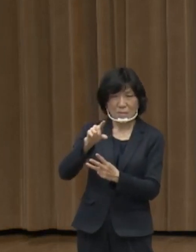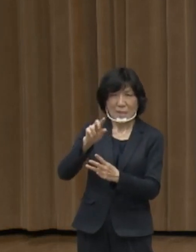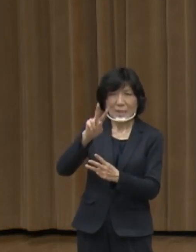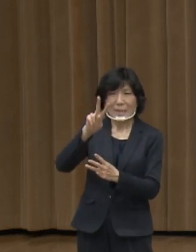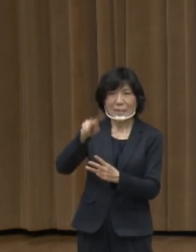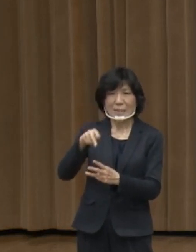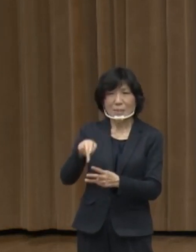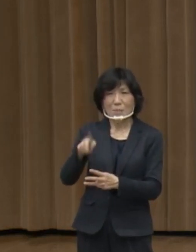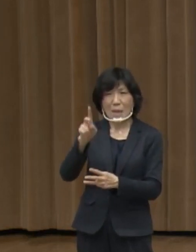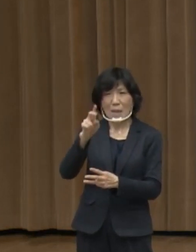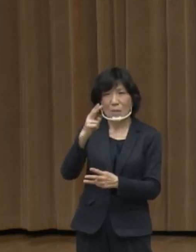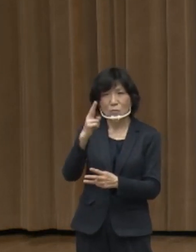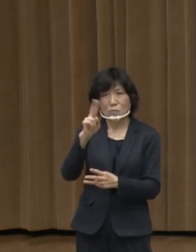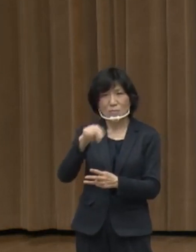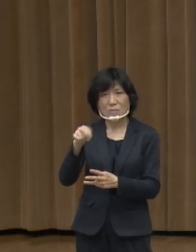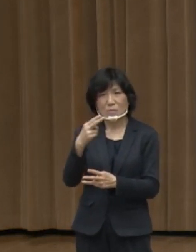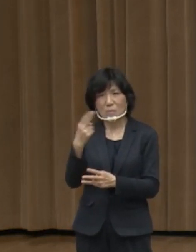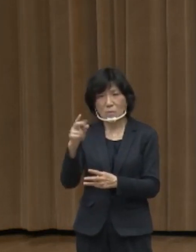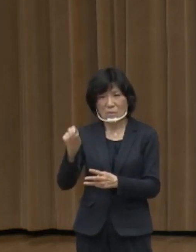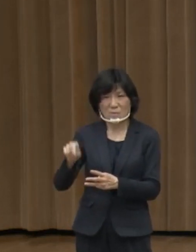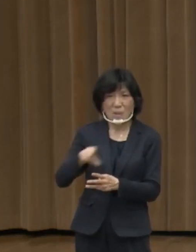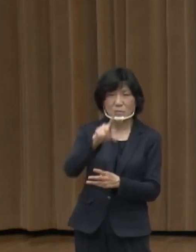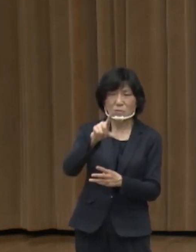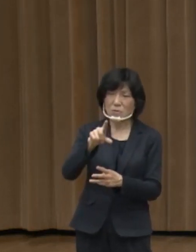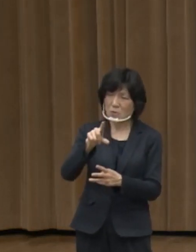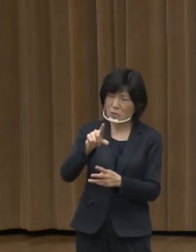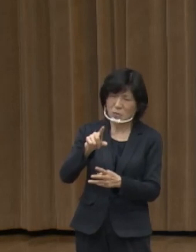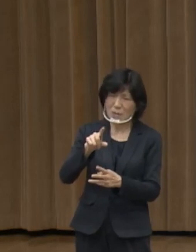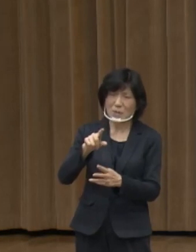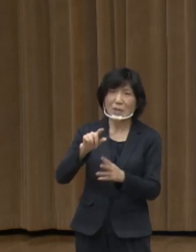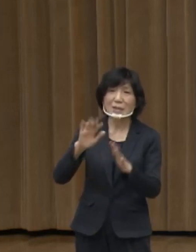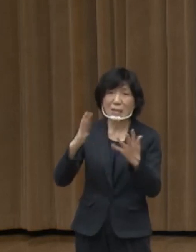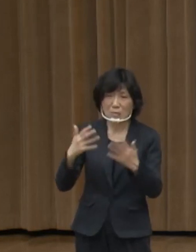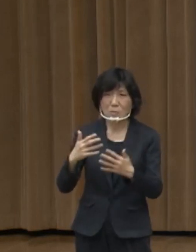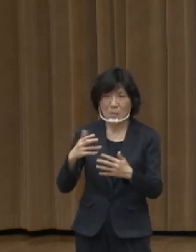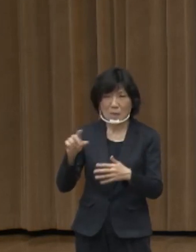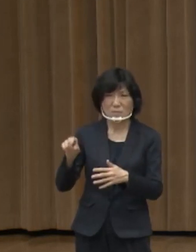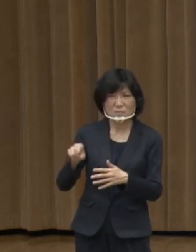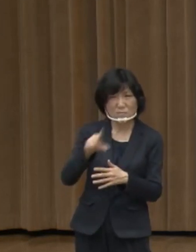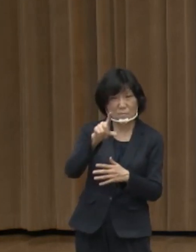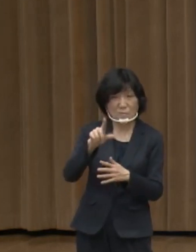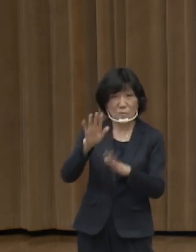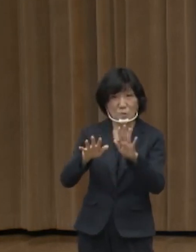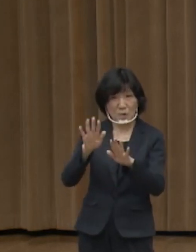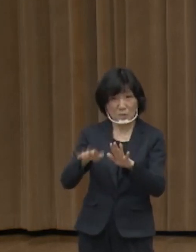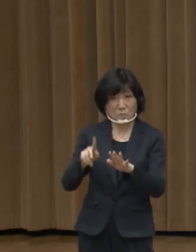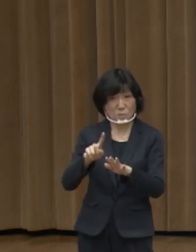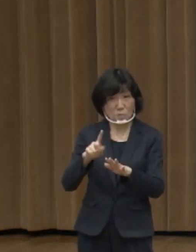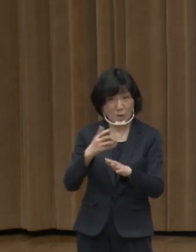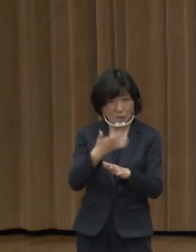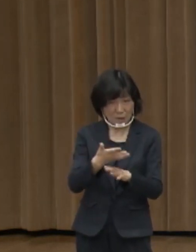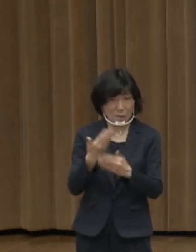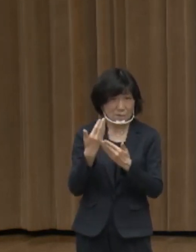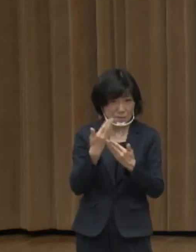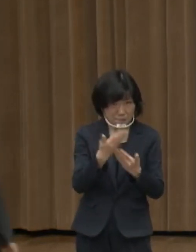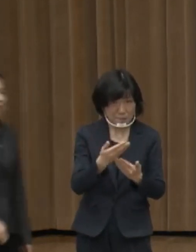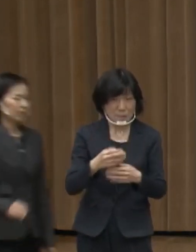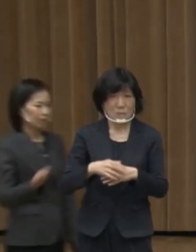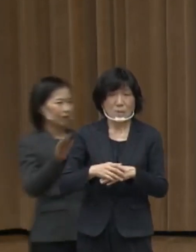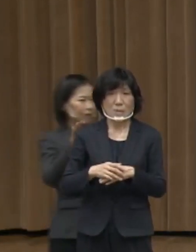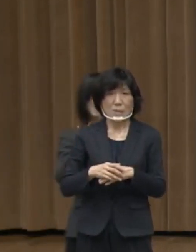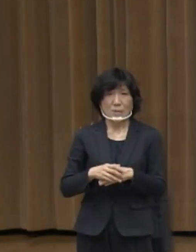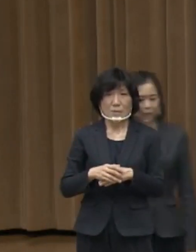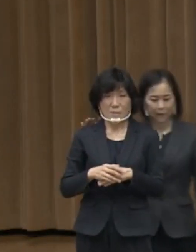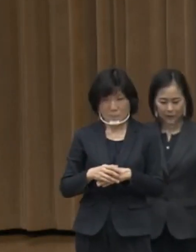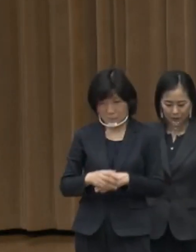断は早いかとは思うんですけれども現在の感染動向についてどのように評価していらっしゃるのかというのとですねあと年